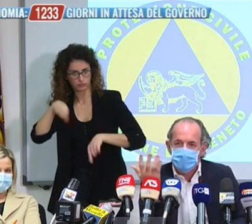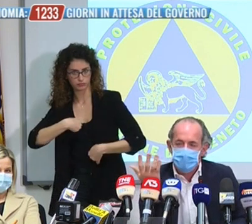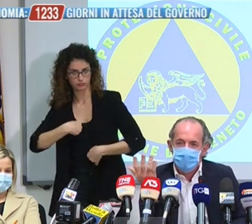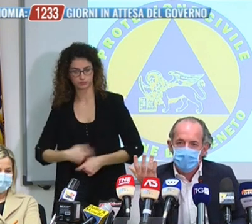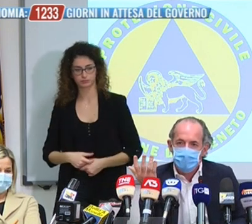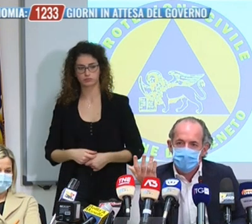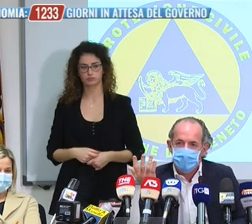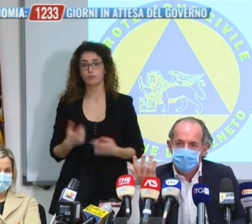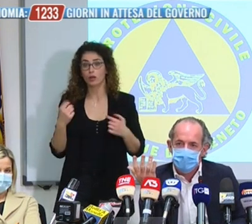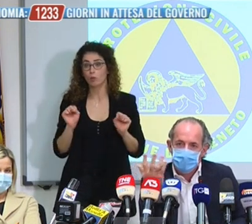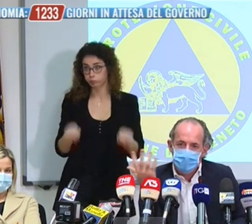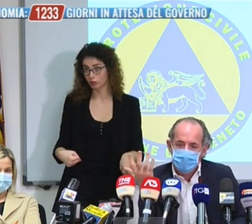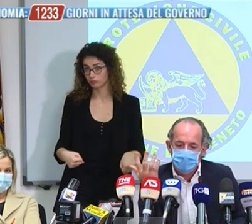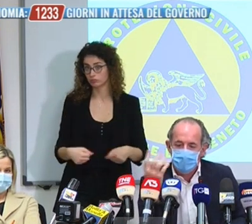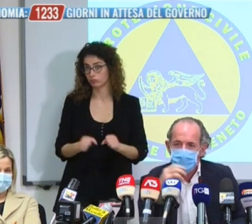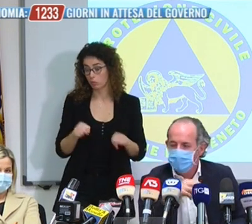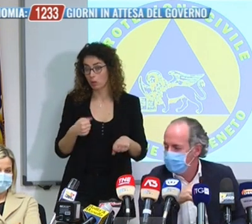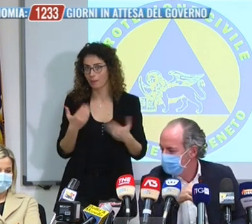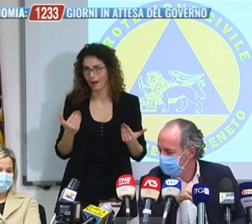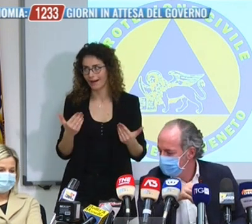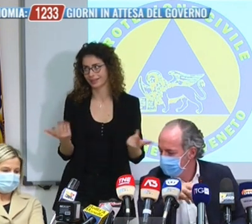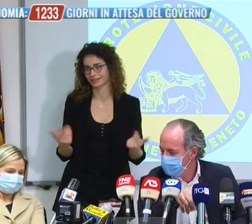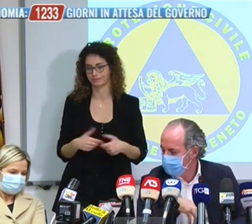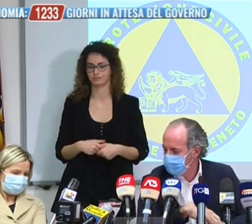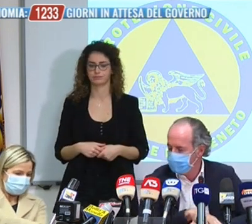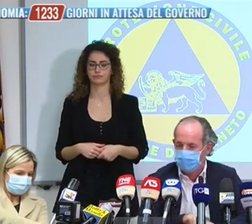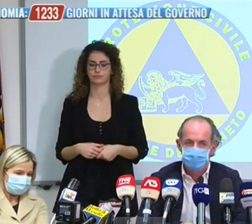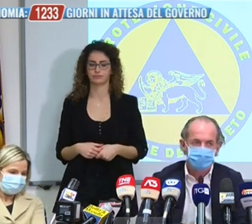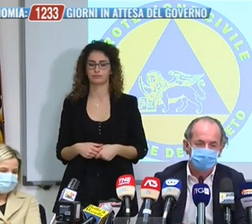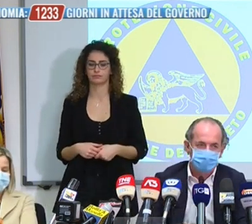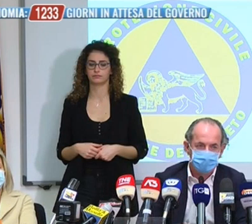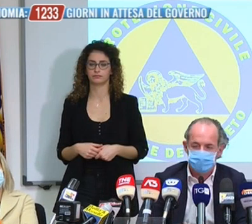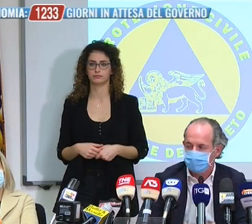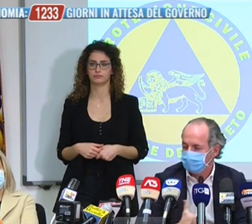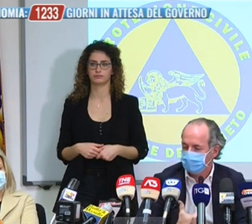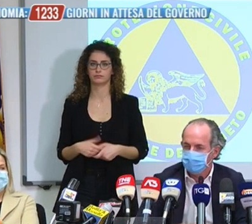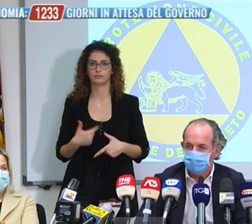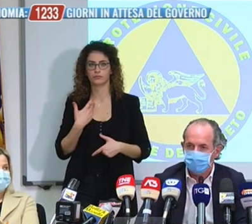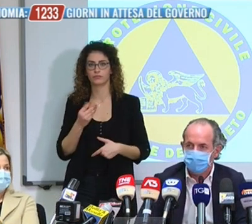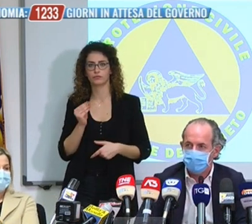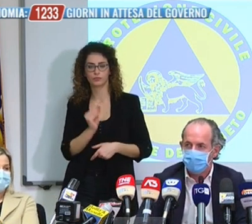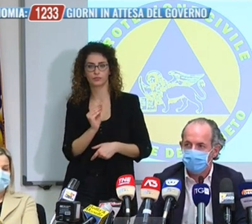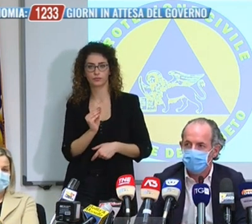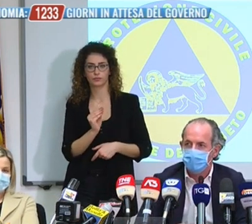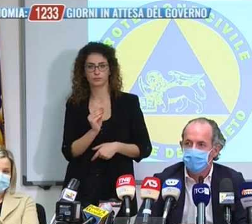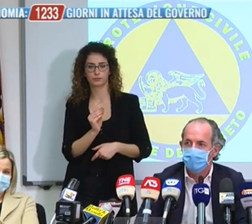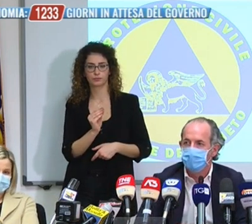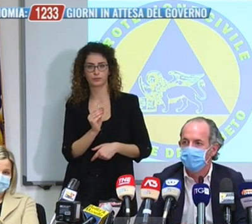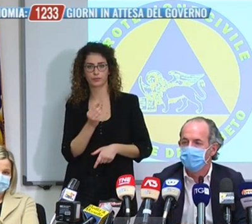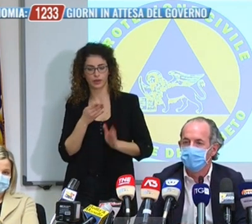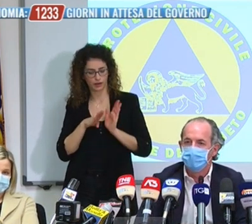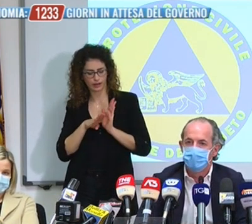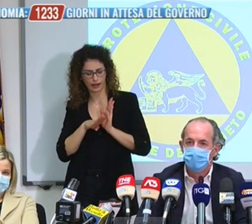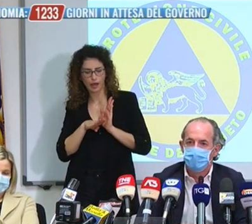strutture. Cioè, è ragionevole che si faccia così, è una roba straordinaria. Poi volevo chiederle sul fatto del timido incremento